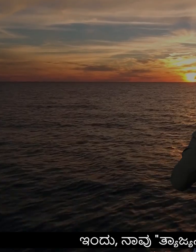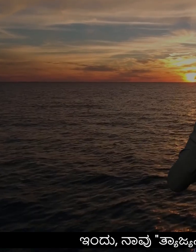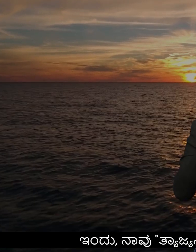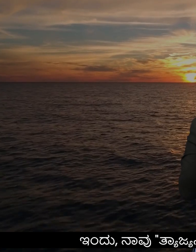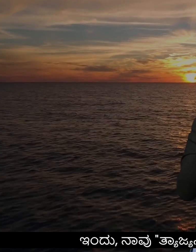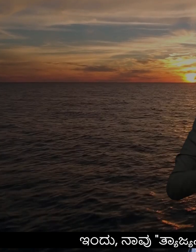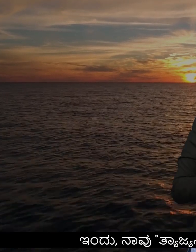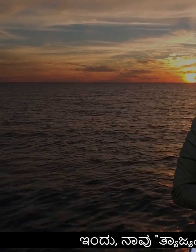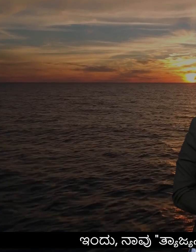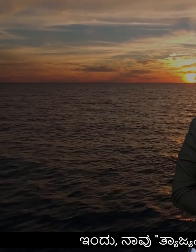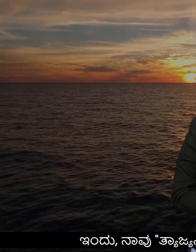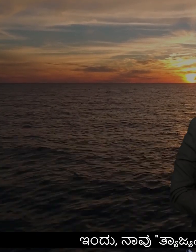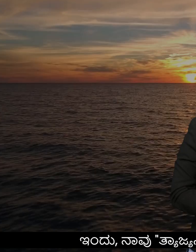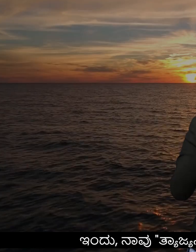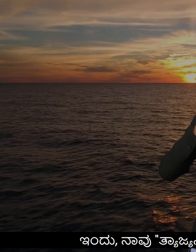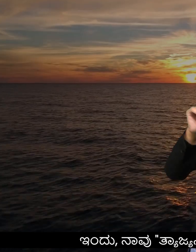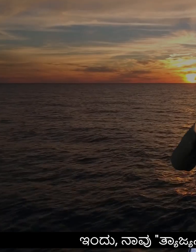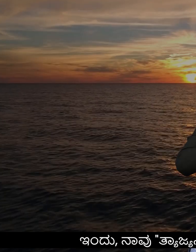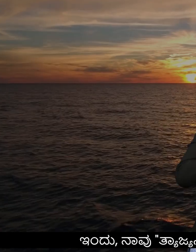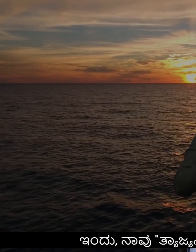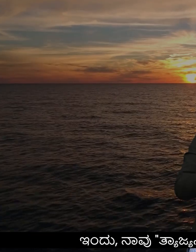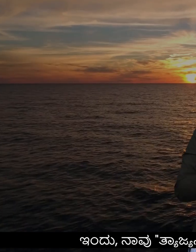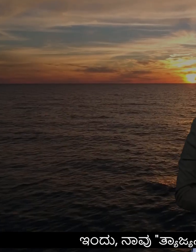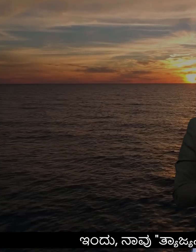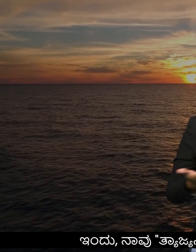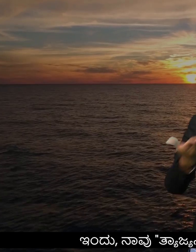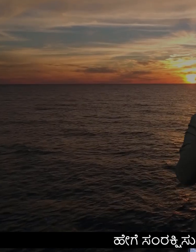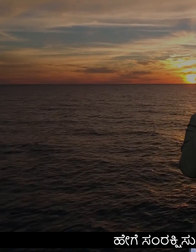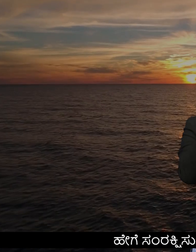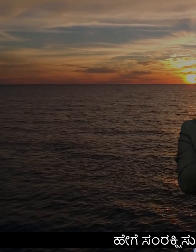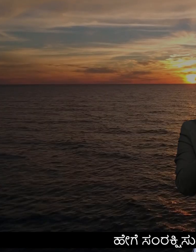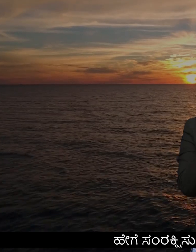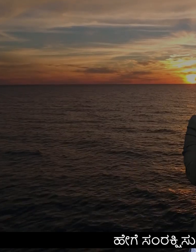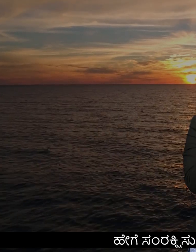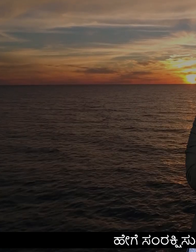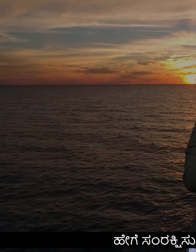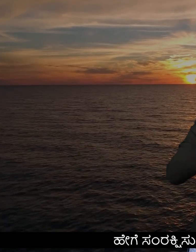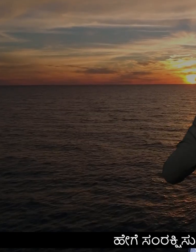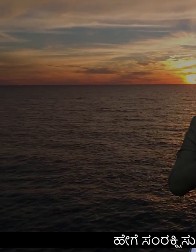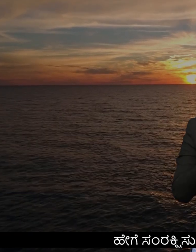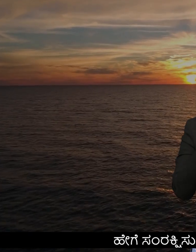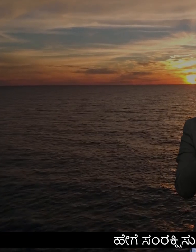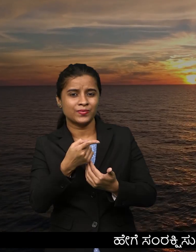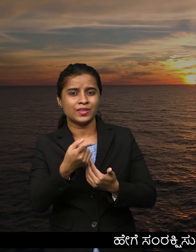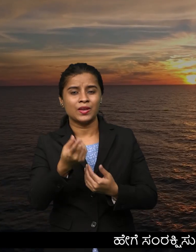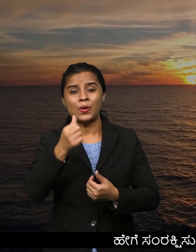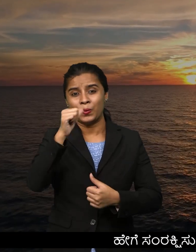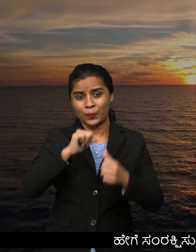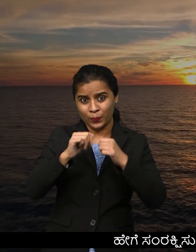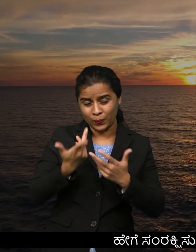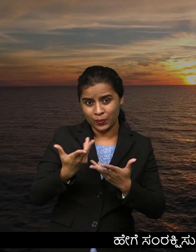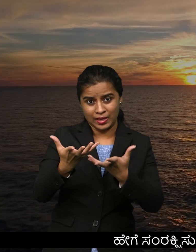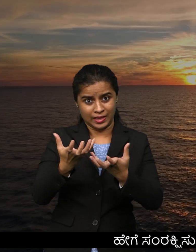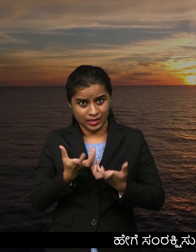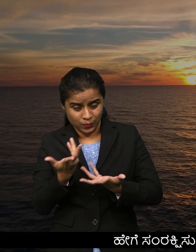ನಾವು ತ್ಯಾಜ್ಯ ನೀರಿನ ಕತೆ ಎಂಬ ಪಾಠದಿಂದ ನೀರನ್ನು ಹೇಗೆ ಸಂರಕ್ಷಿಸುತ್ತೇವೆ ಎಂಬುದನ್ನು